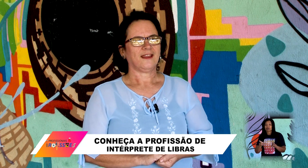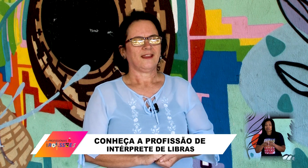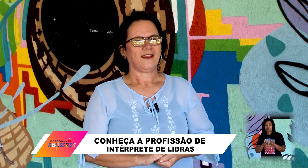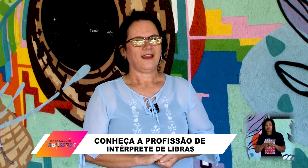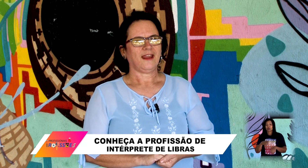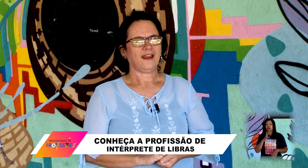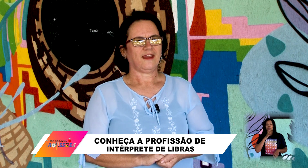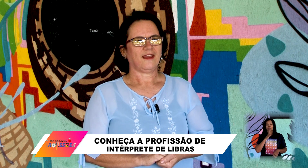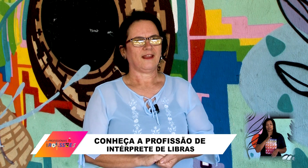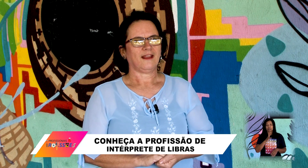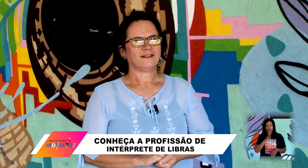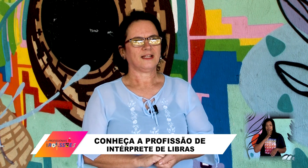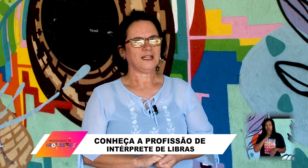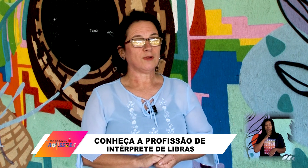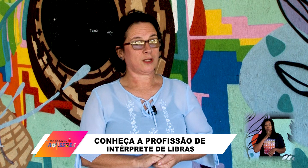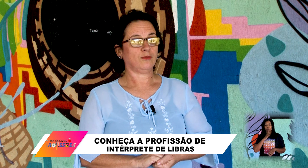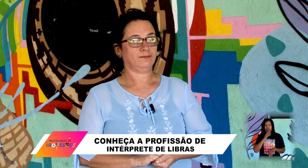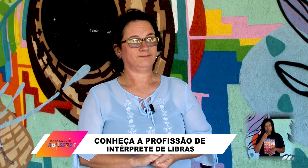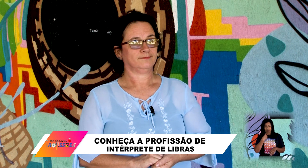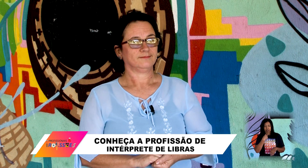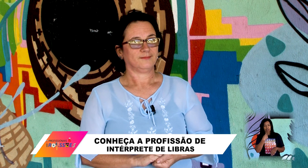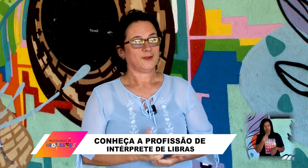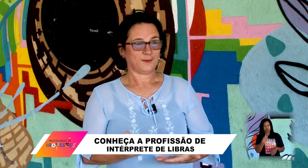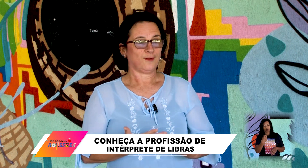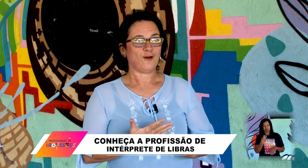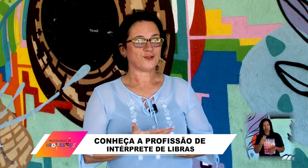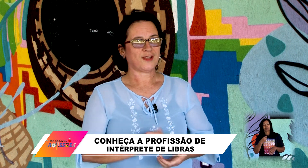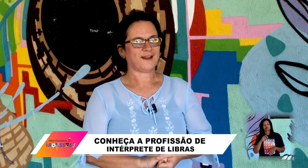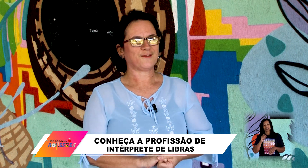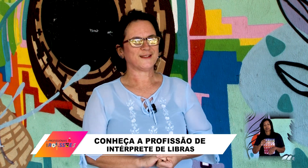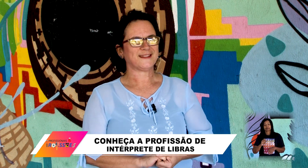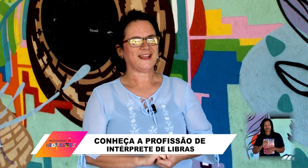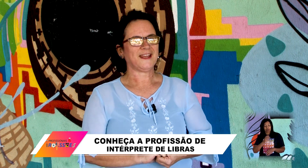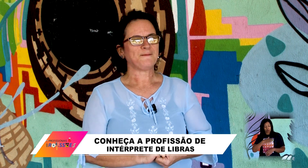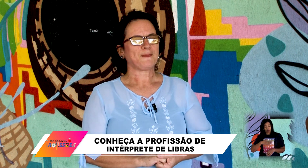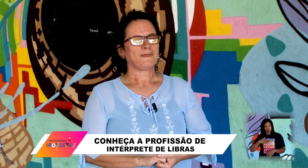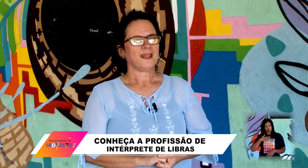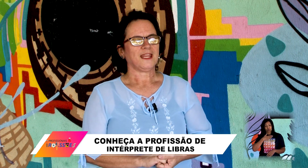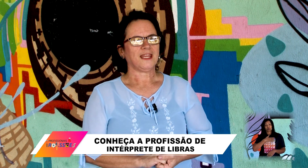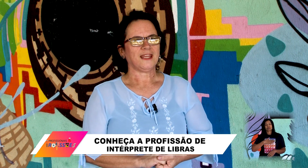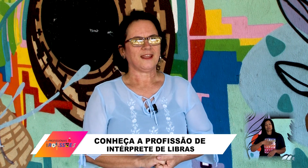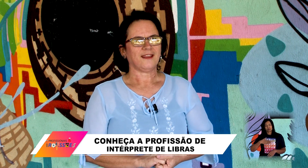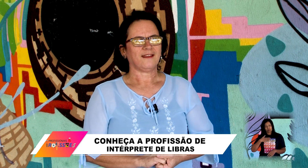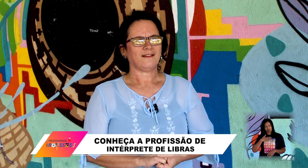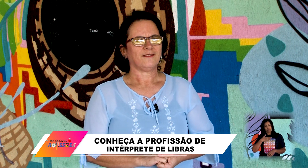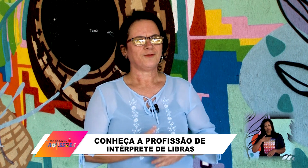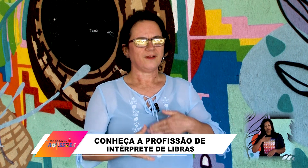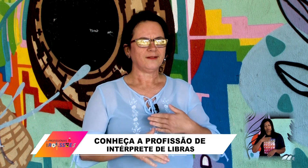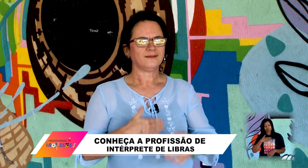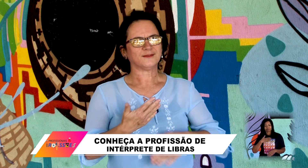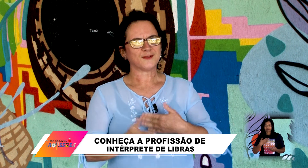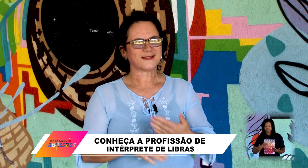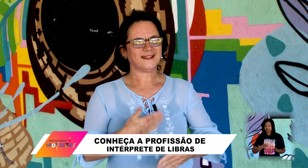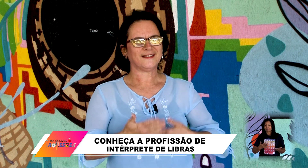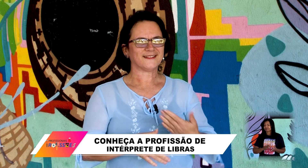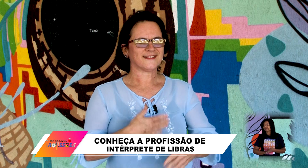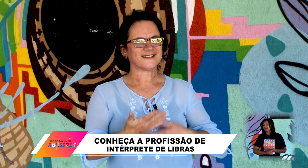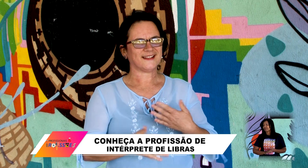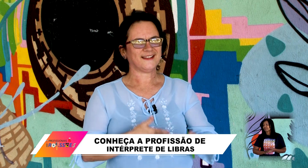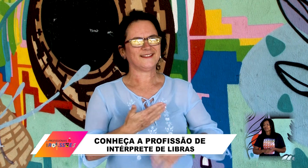conhecer essa língua que eu logo de cara gostei. E foi